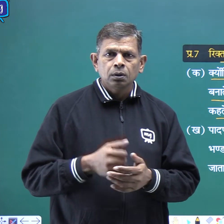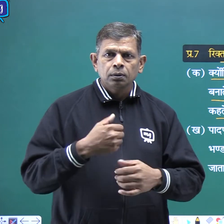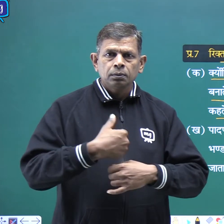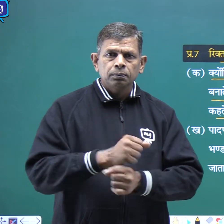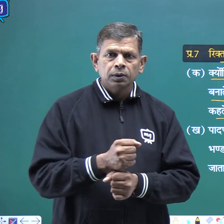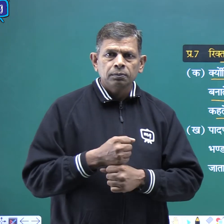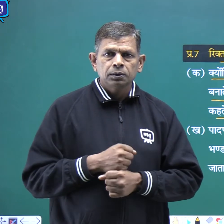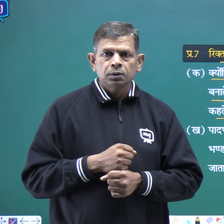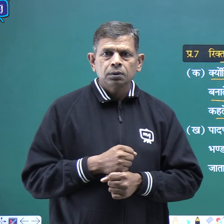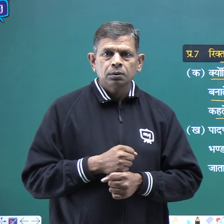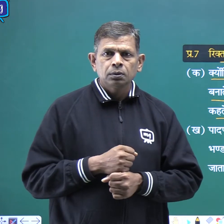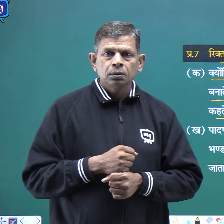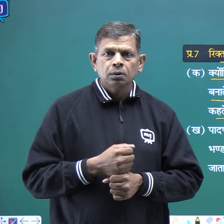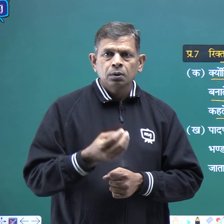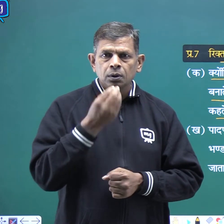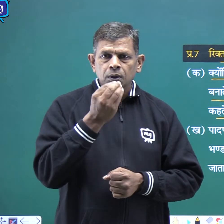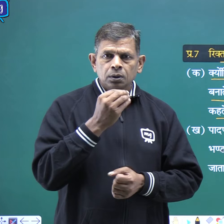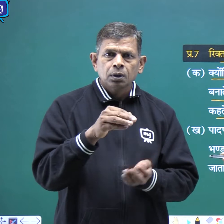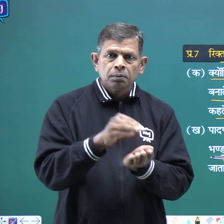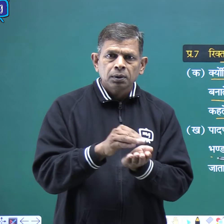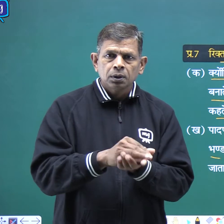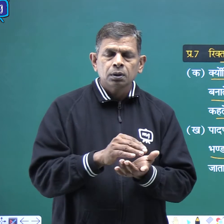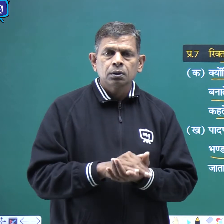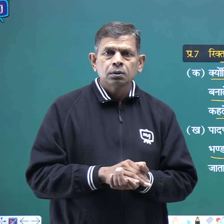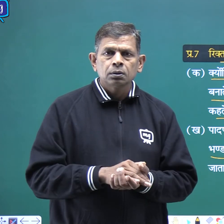संश्लेषित खाद्य का भंडारण